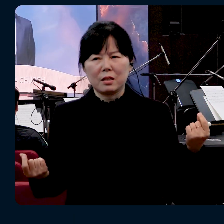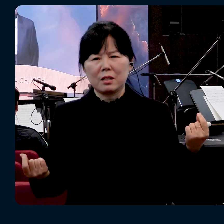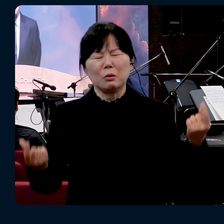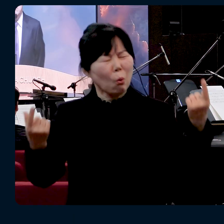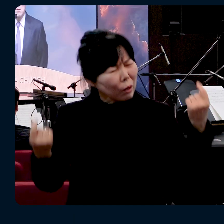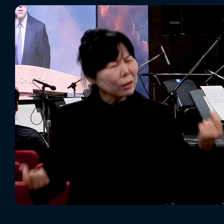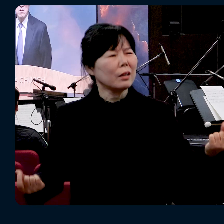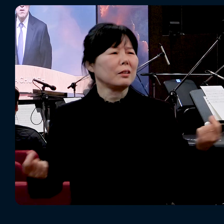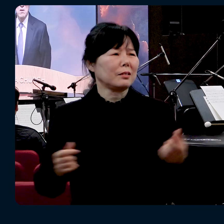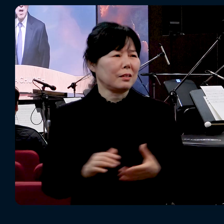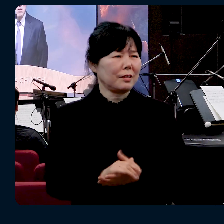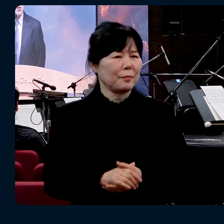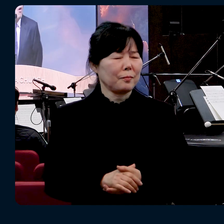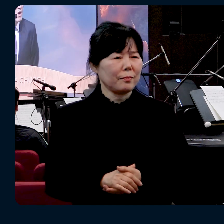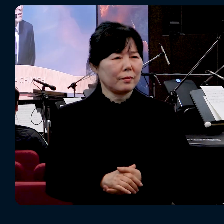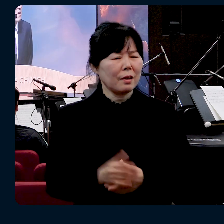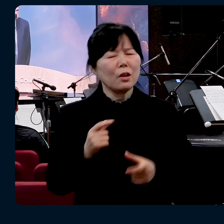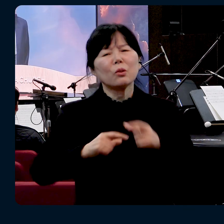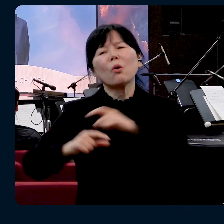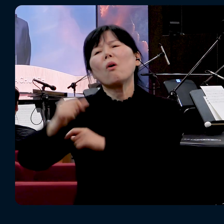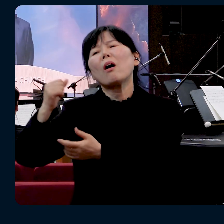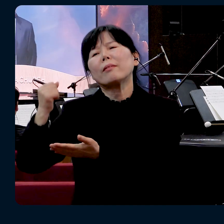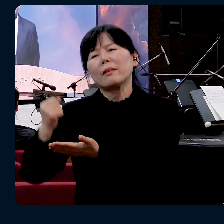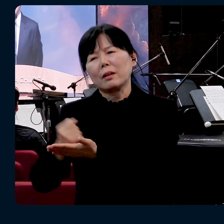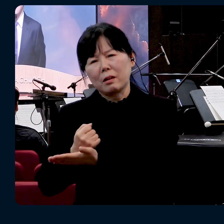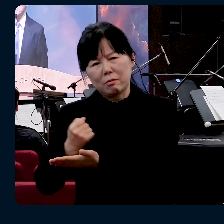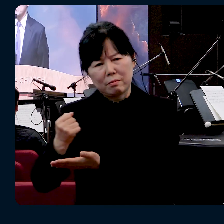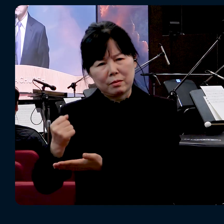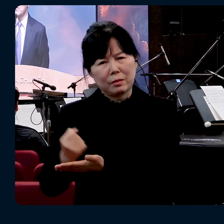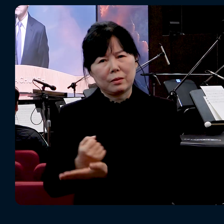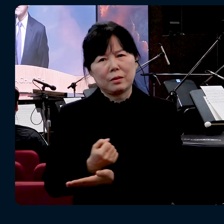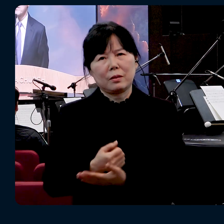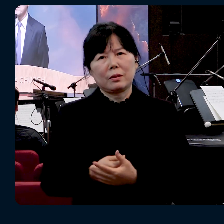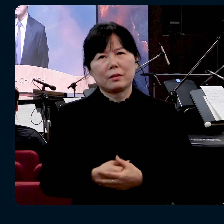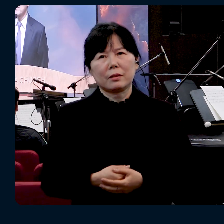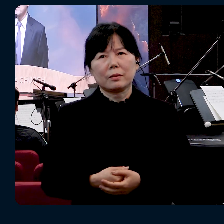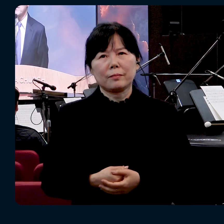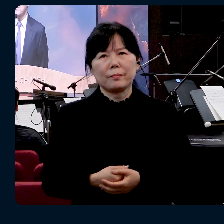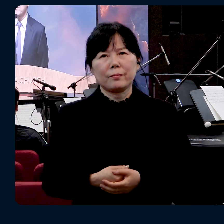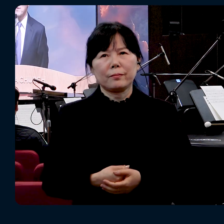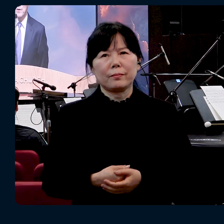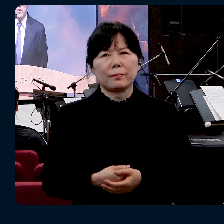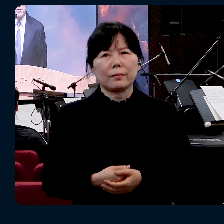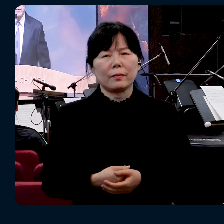안타깝기는 마찬가지다 하는 것이죠. 아니, 더 안타깝죠. 더 안타깝죠.